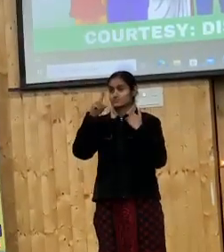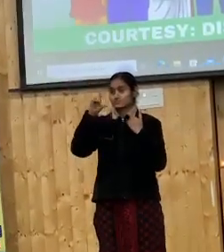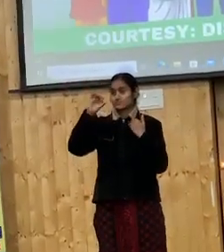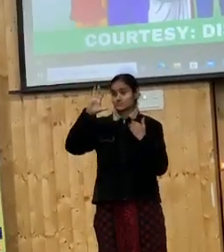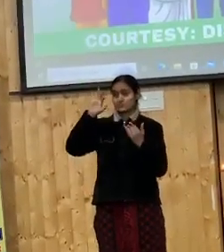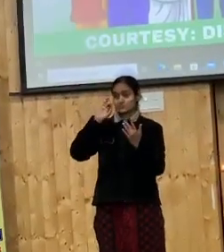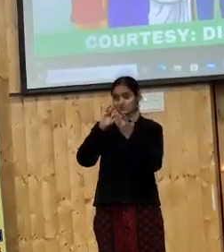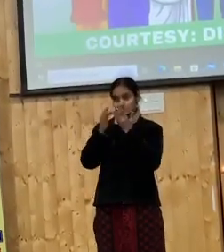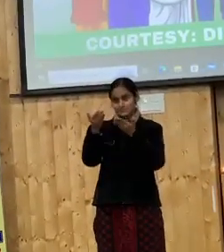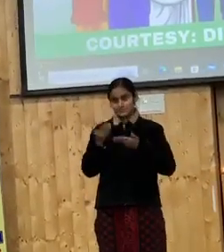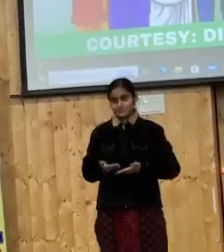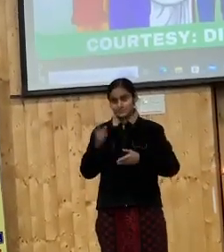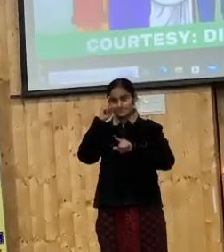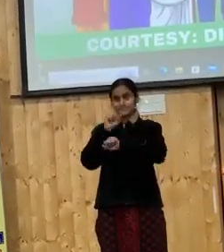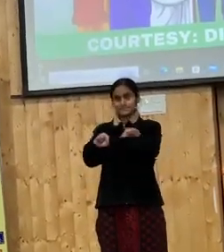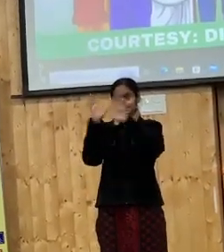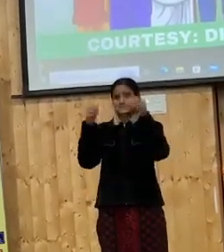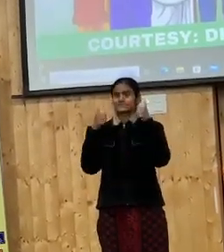तो आइए